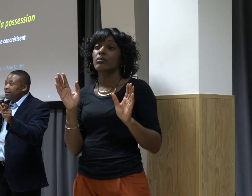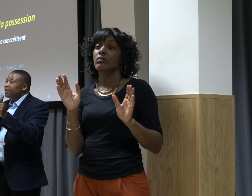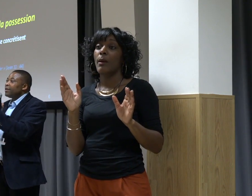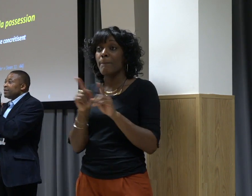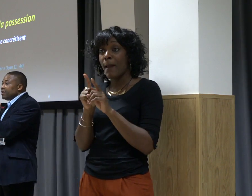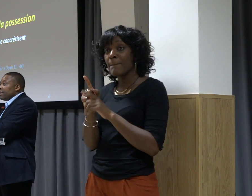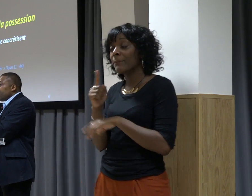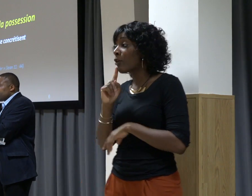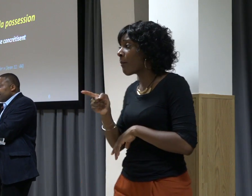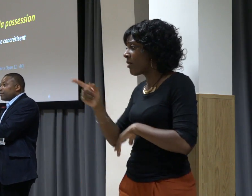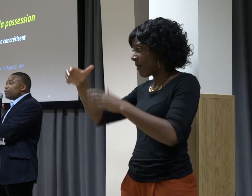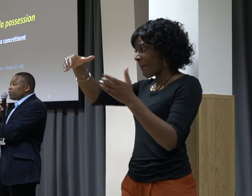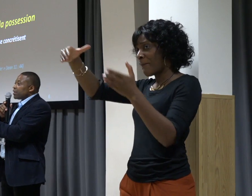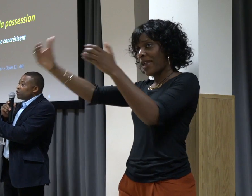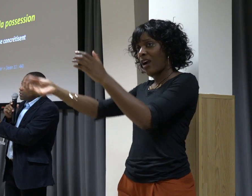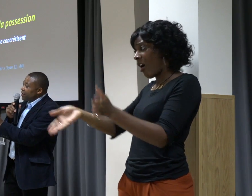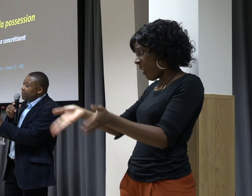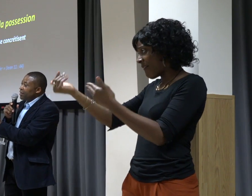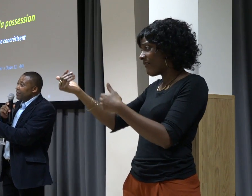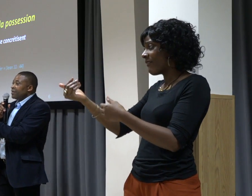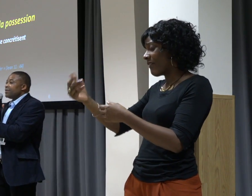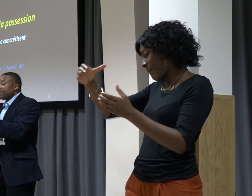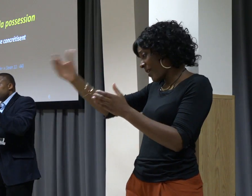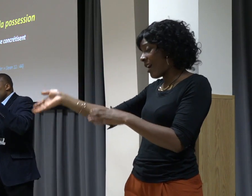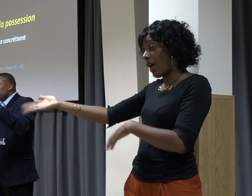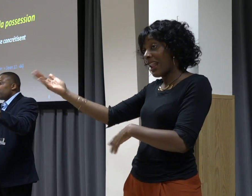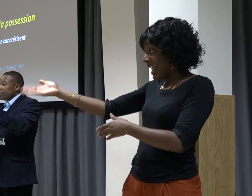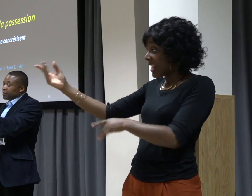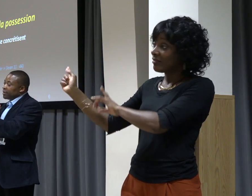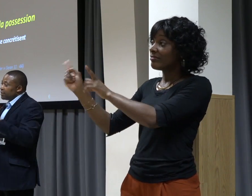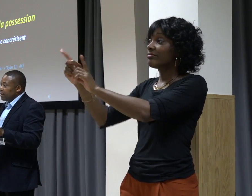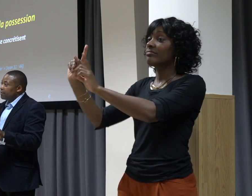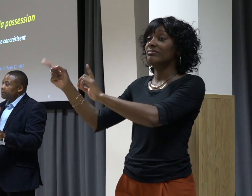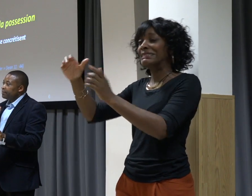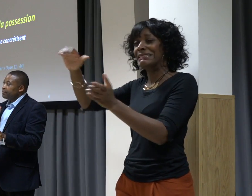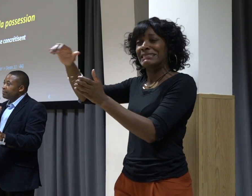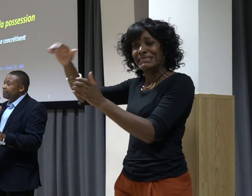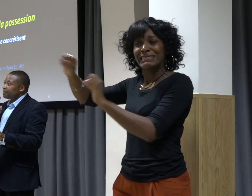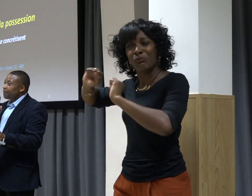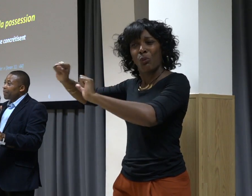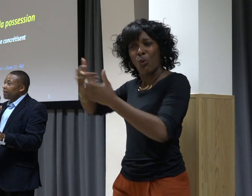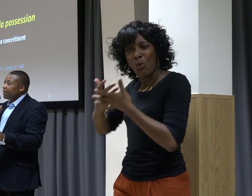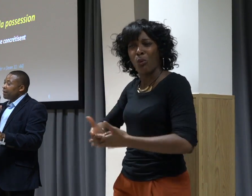pierre et délier Lazare, une fois ressuscité, c'était du ressort des gens qui étaient là.